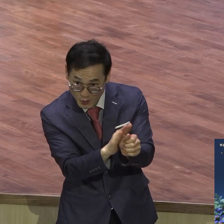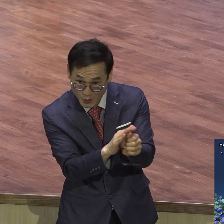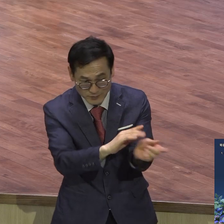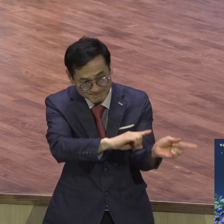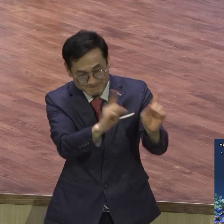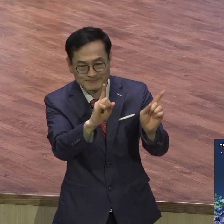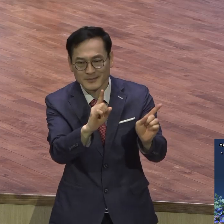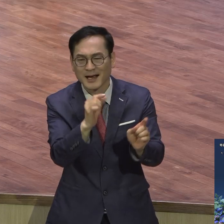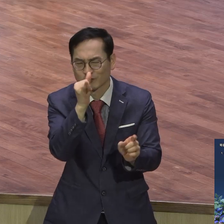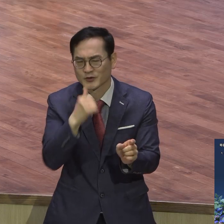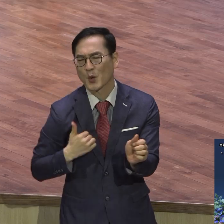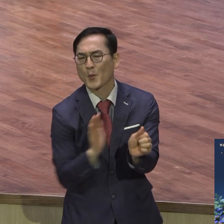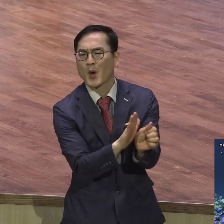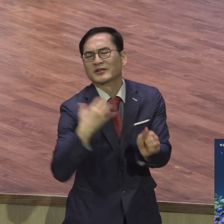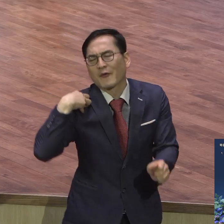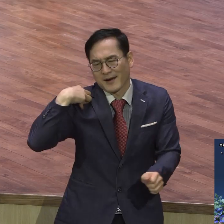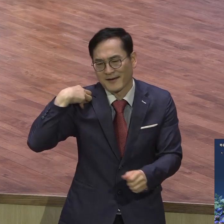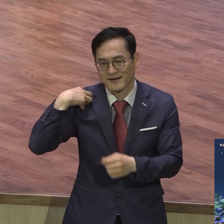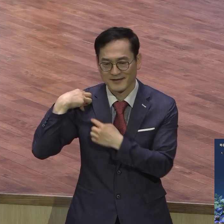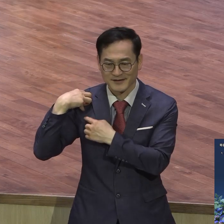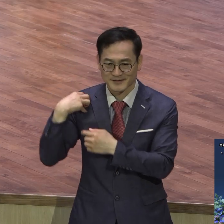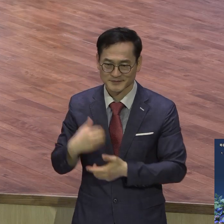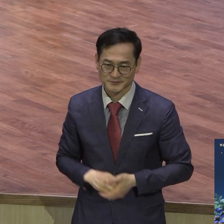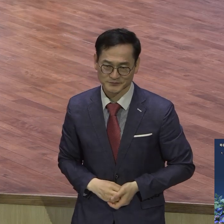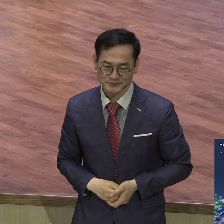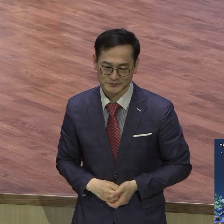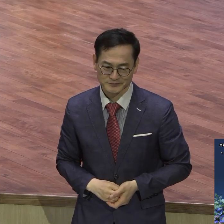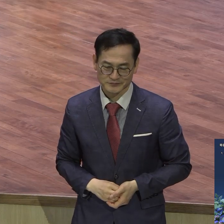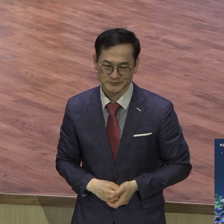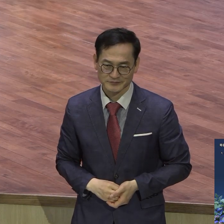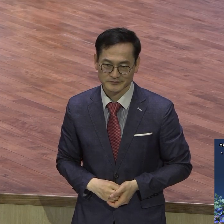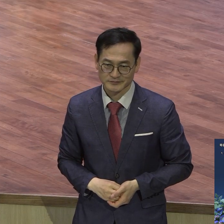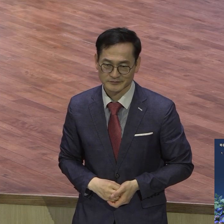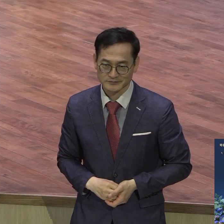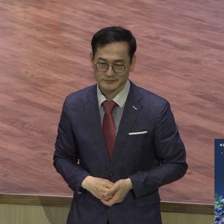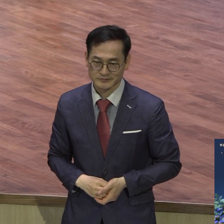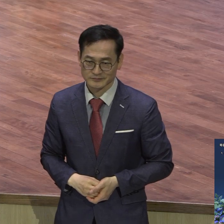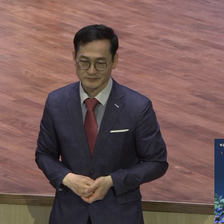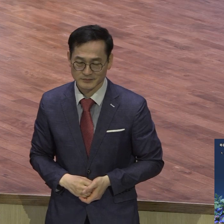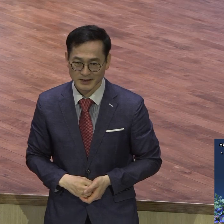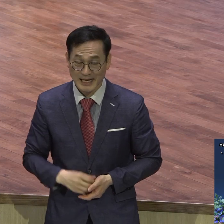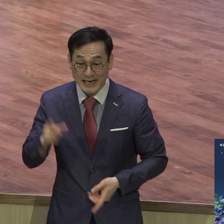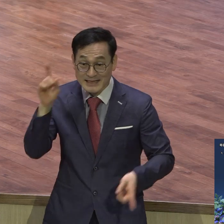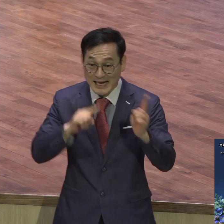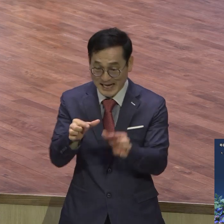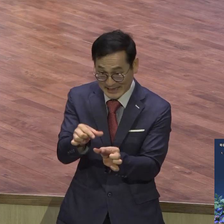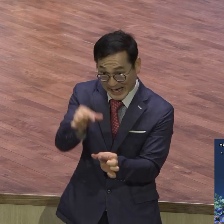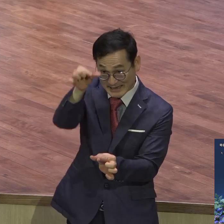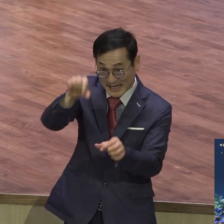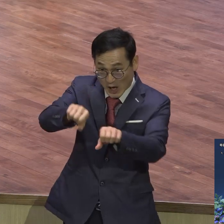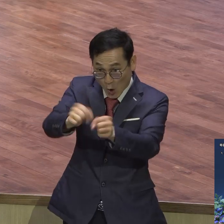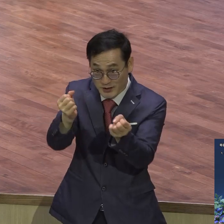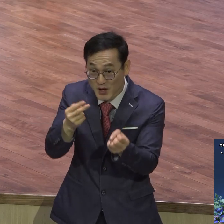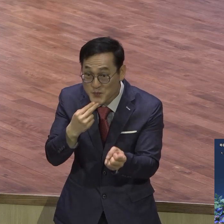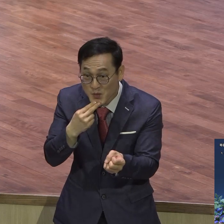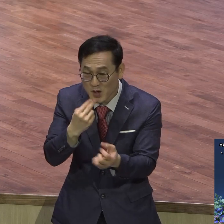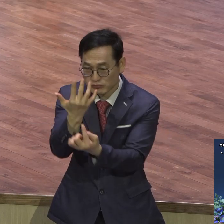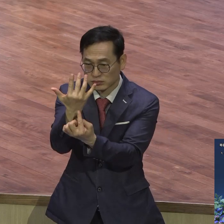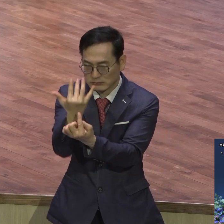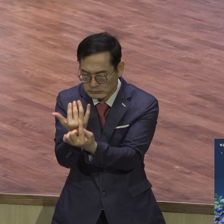12장 20절에 보면 예수님께서 상한 갈대를 꺾지 아니하시고 꺼져가는 심지도 꺼지 아니하신다